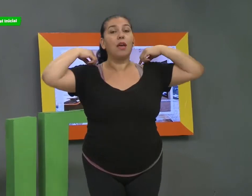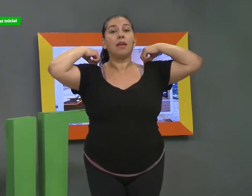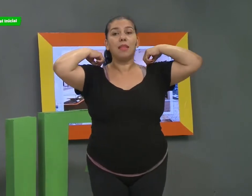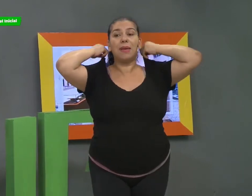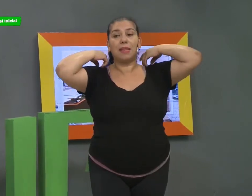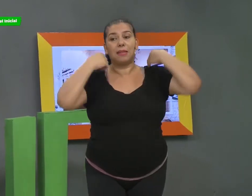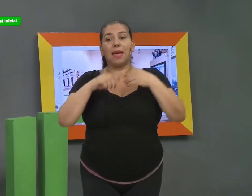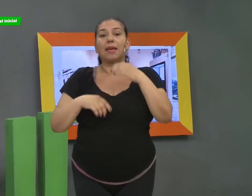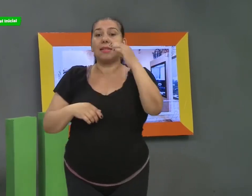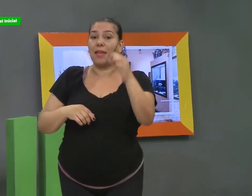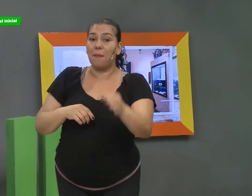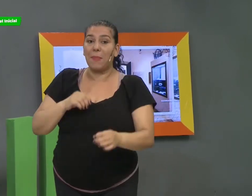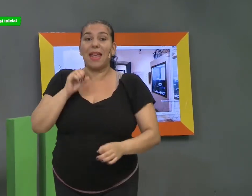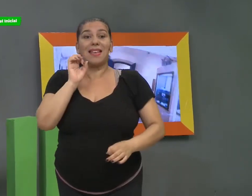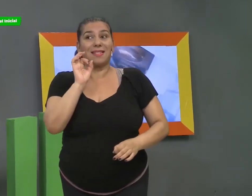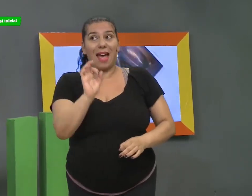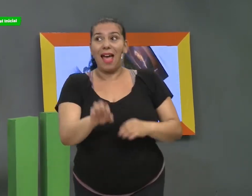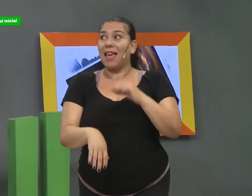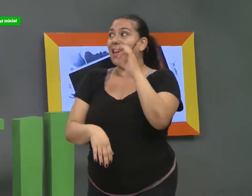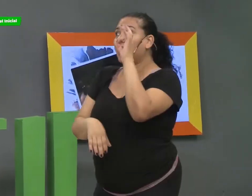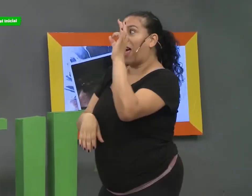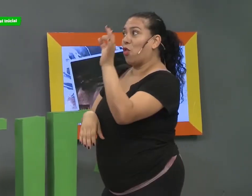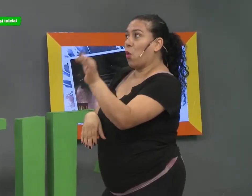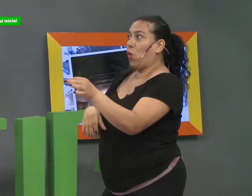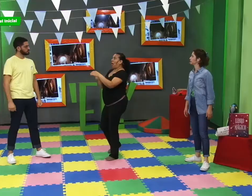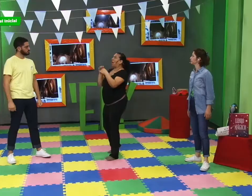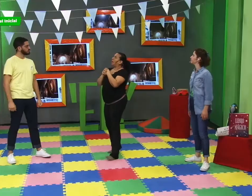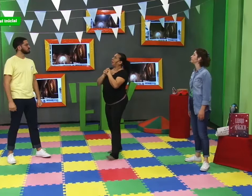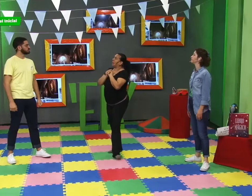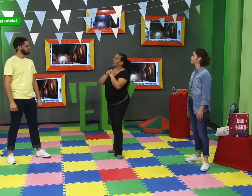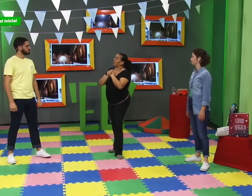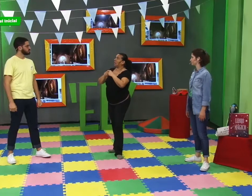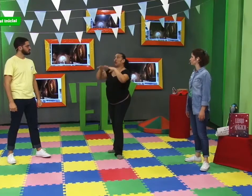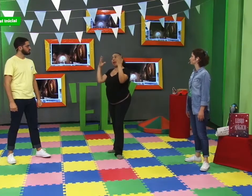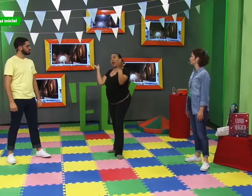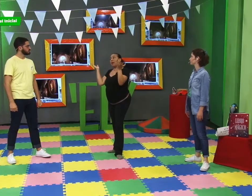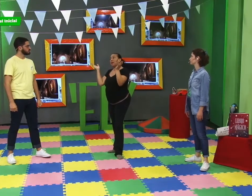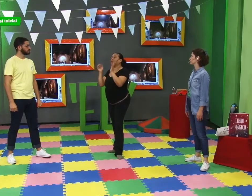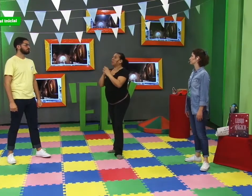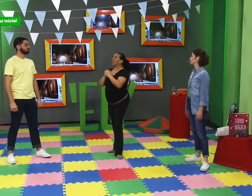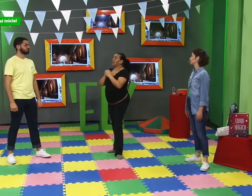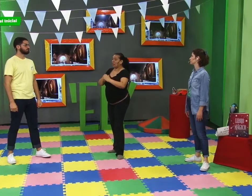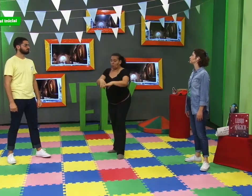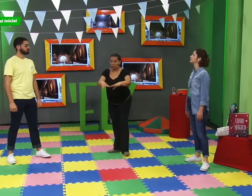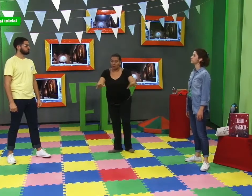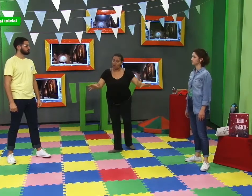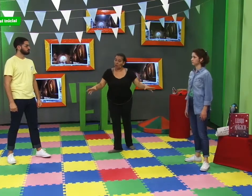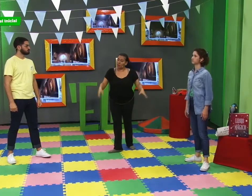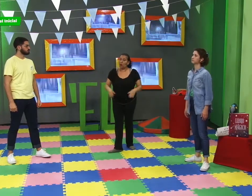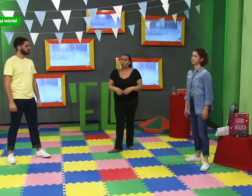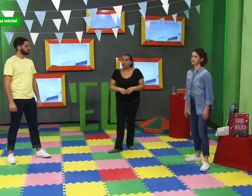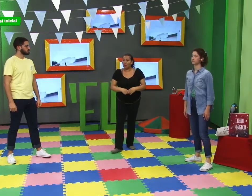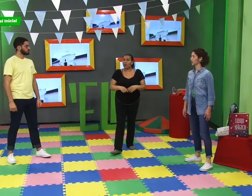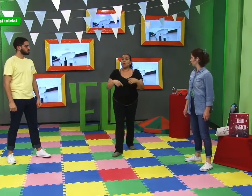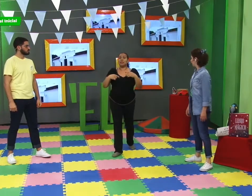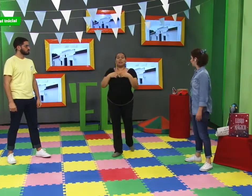julio. Independencia que siempre está en la duda. Si es total esa independencia, como el espacio que